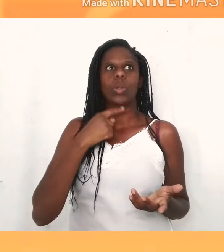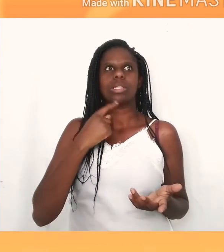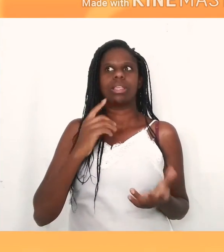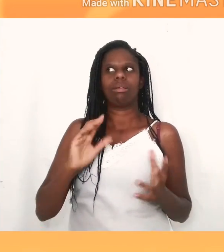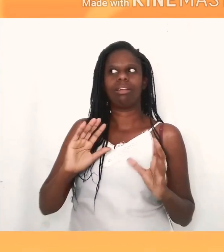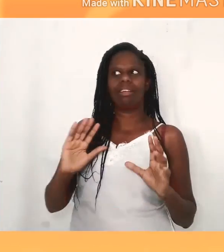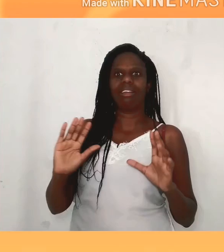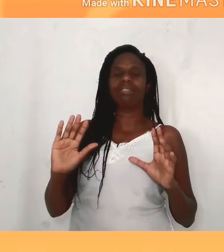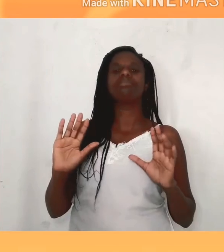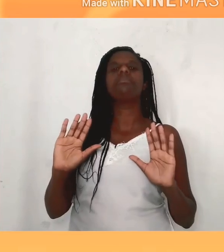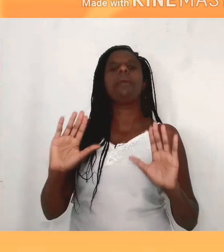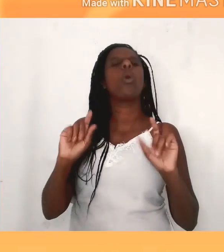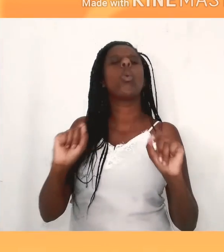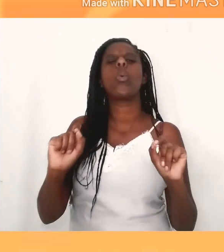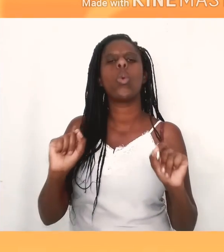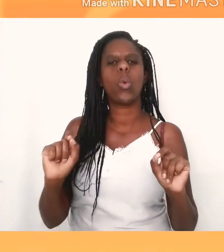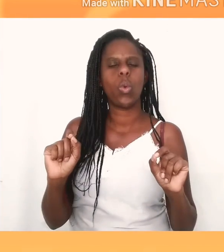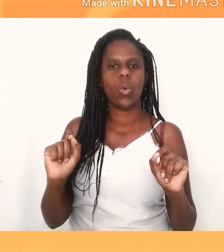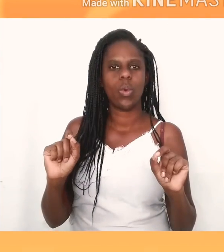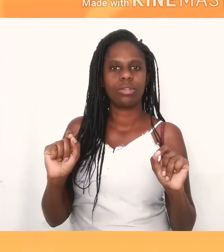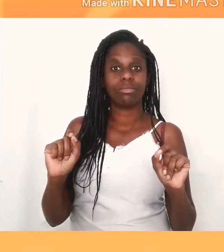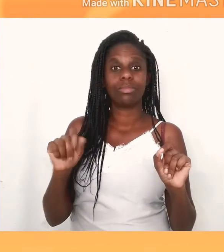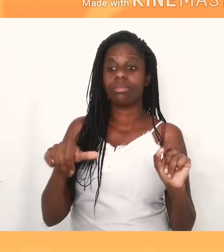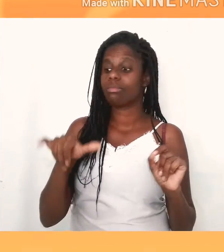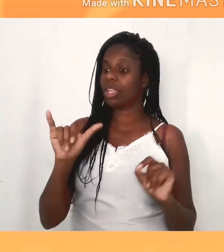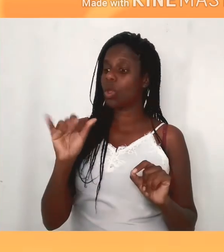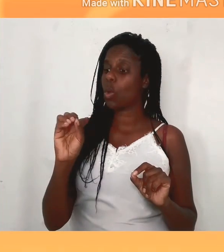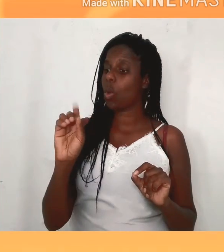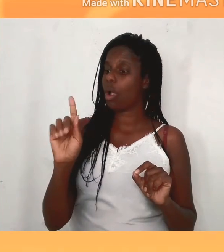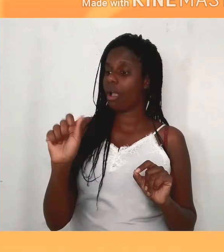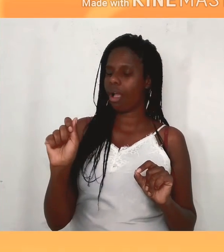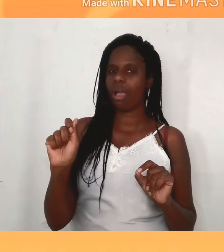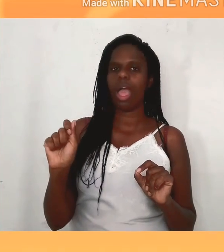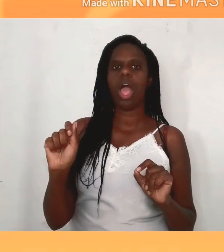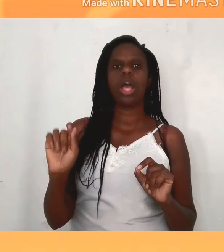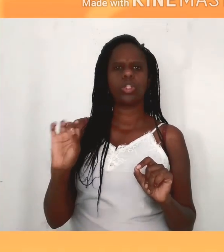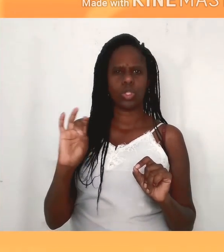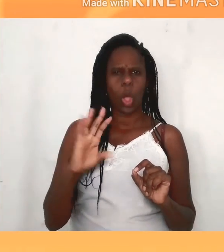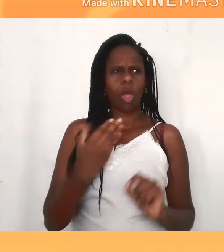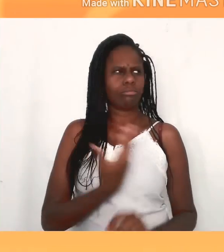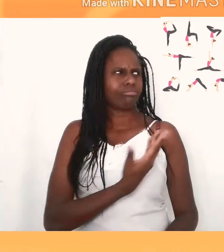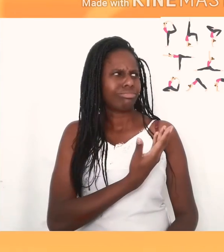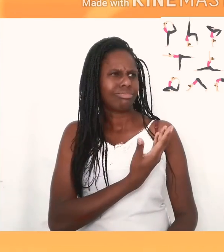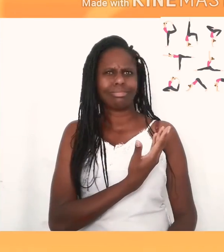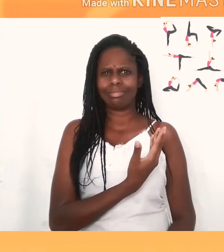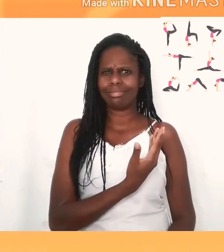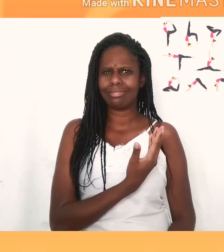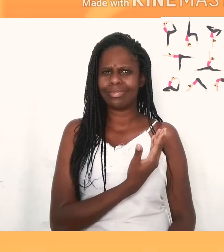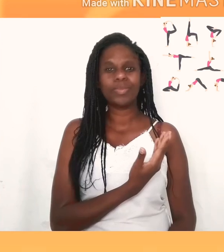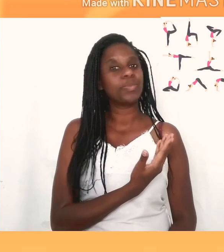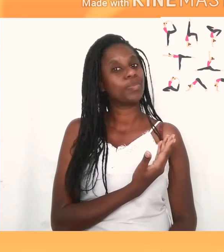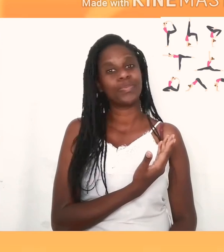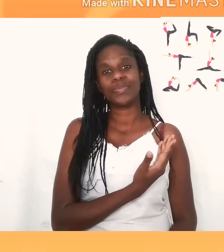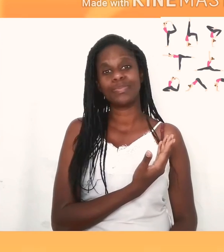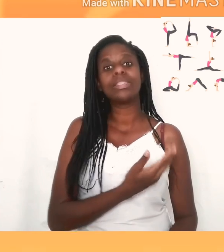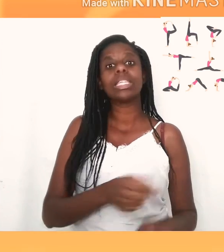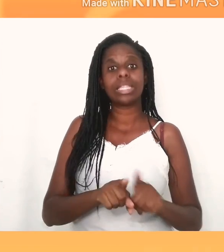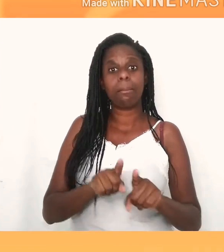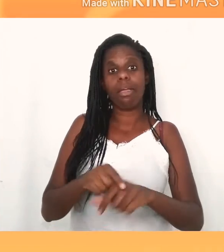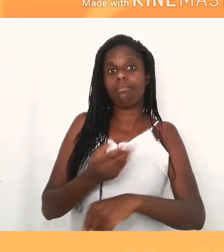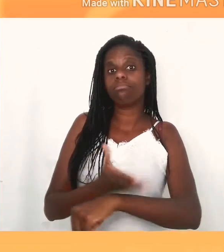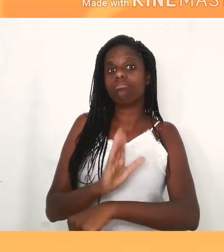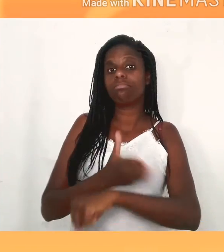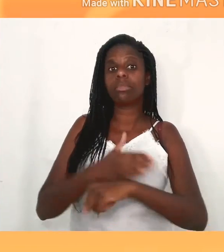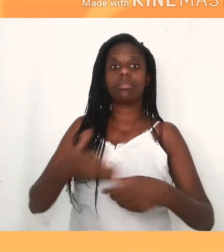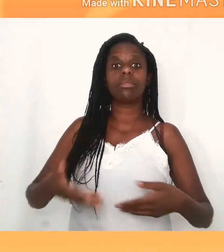da gente mesmo, né? Mas na verdade o yoga consiste não só das posturas físicas, né, e também